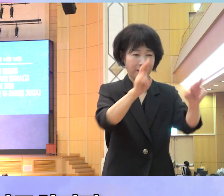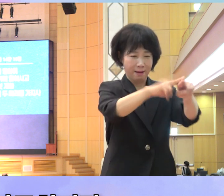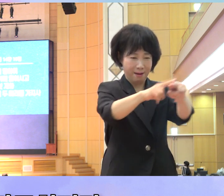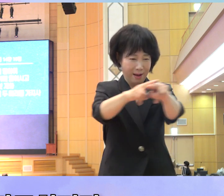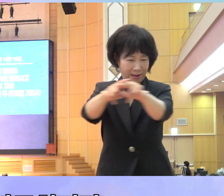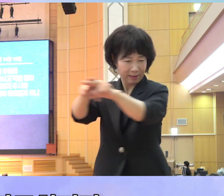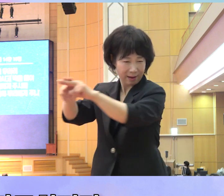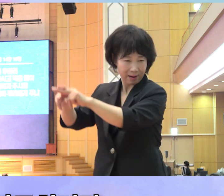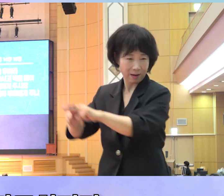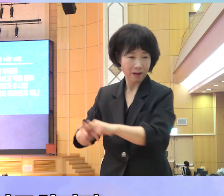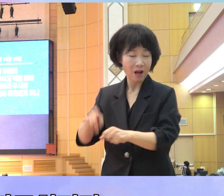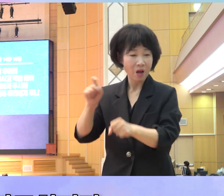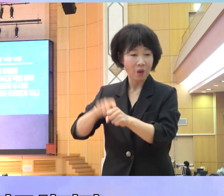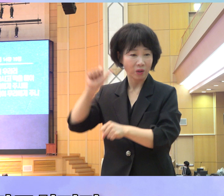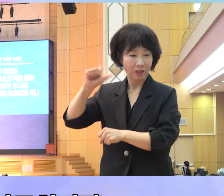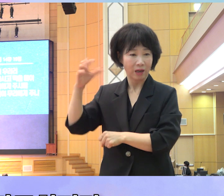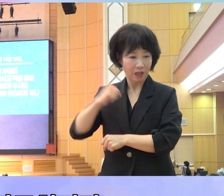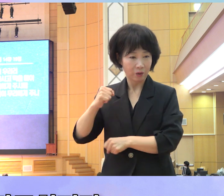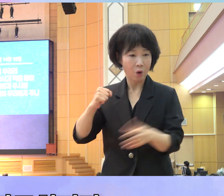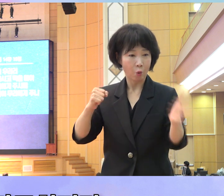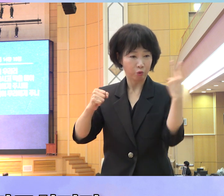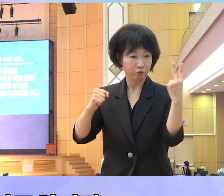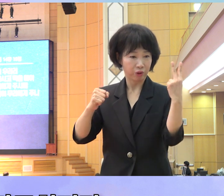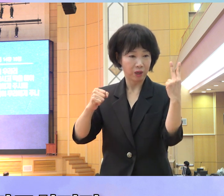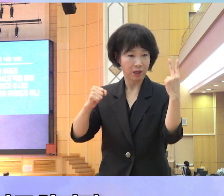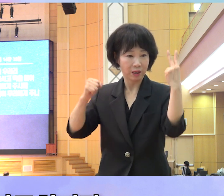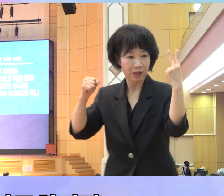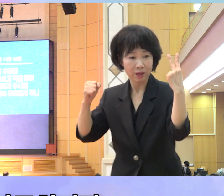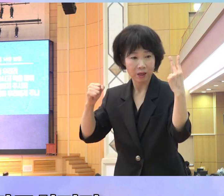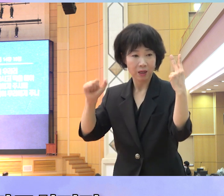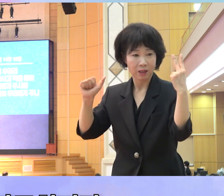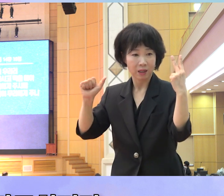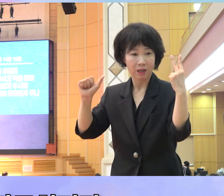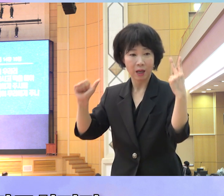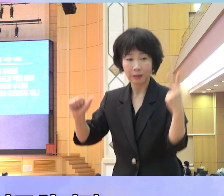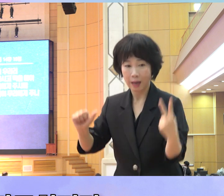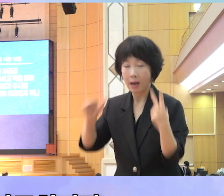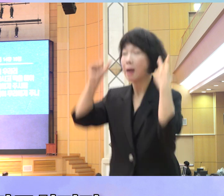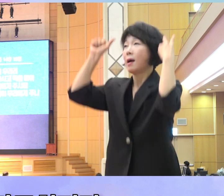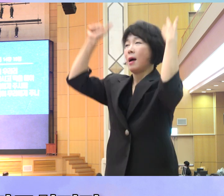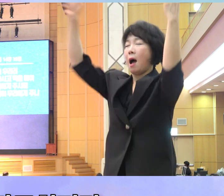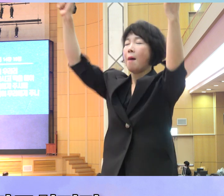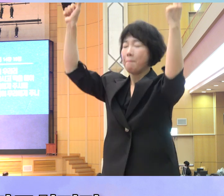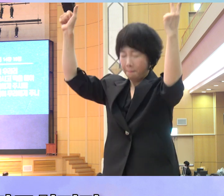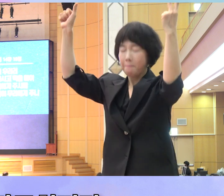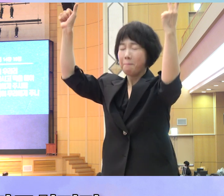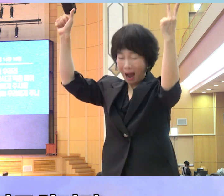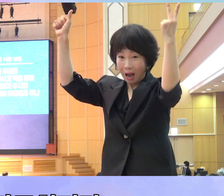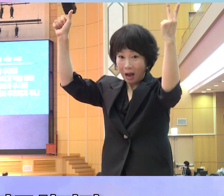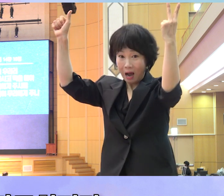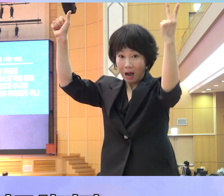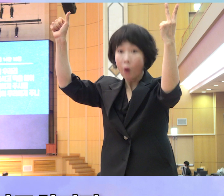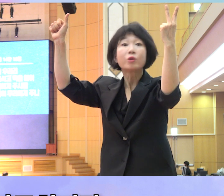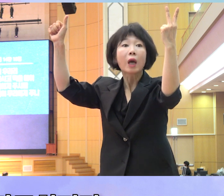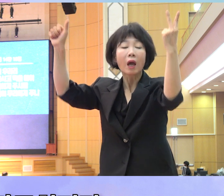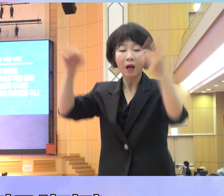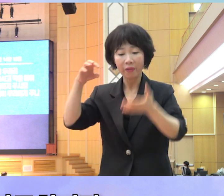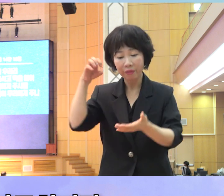2마리를 가지사 하늘을 우러러 축사하시고, 잘 보세요. 여기서부터 떡을 떼어